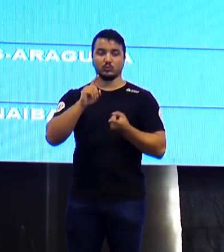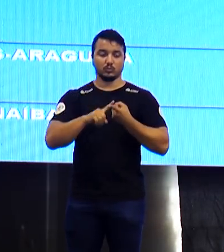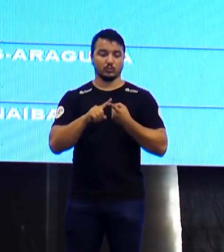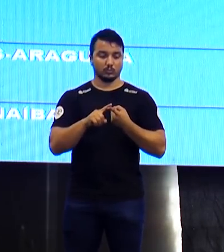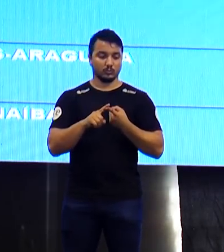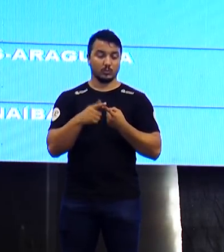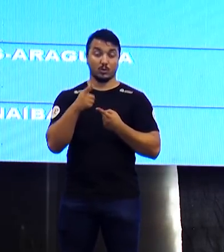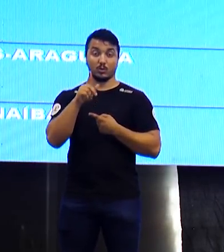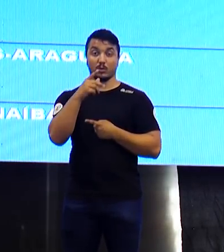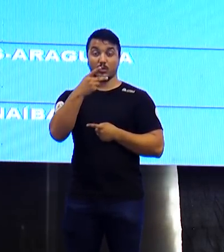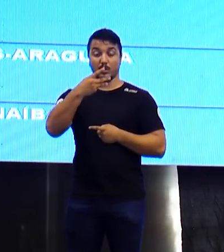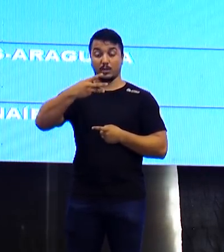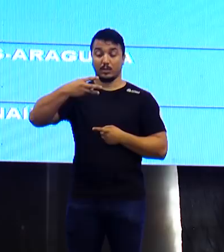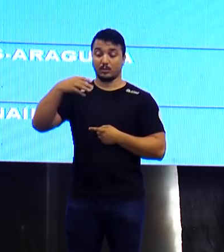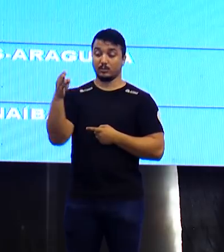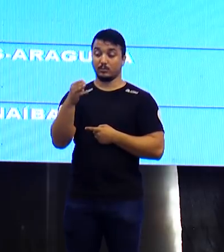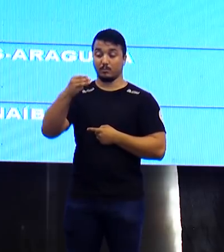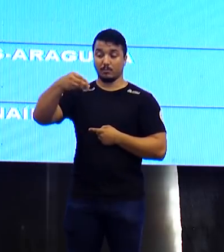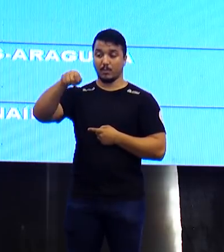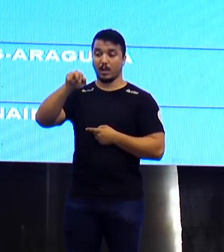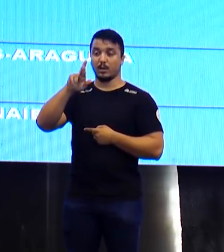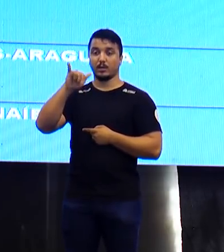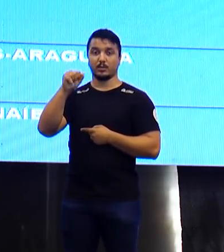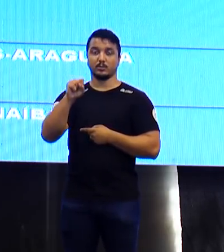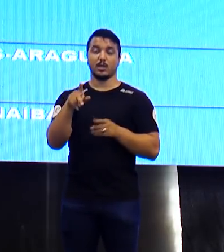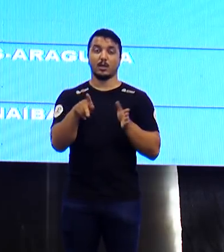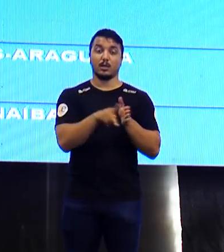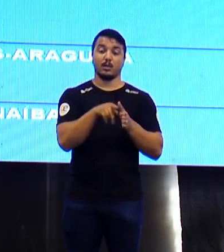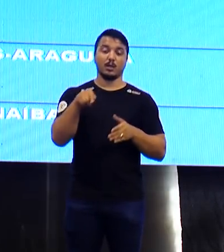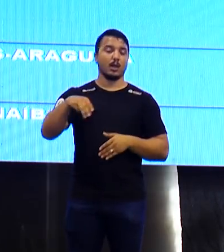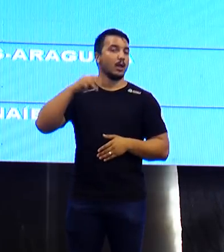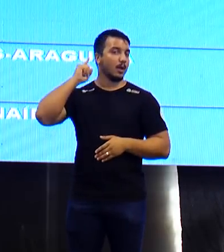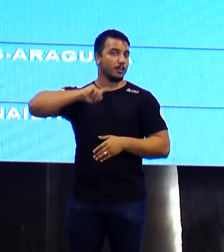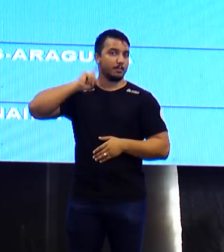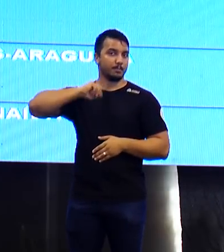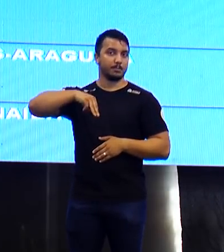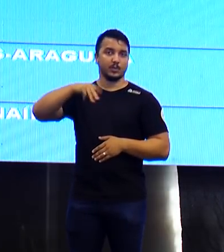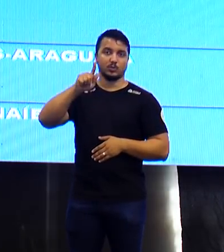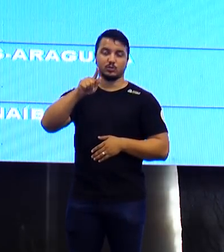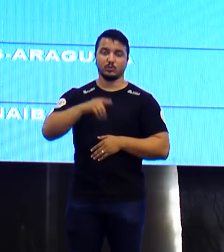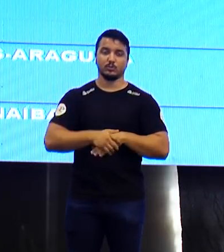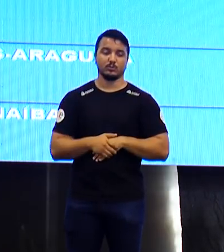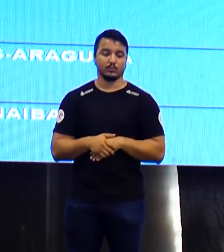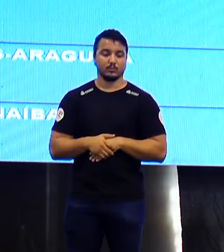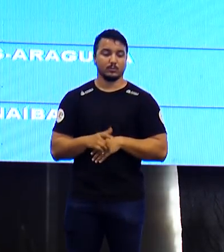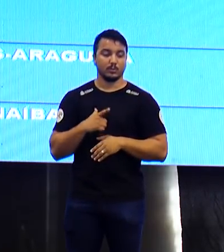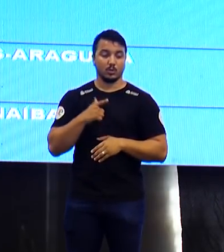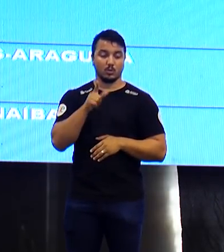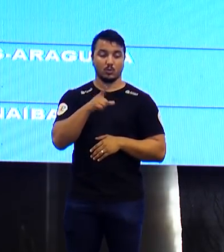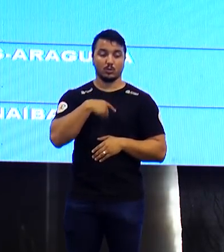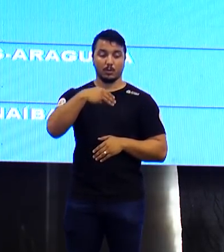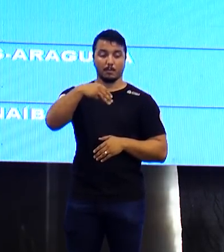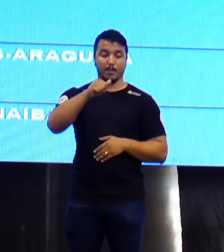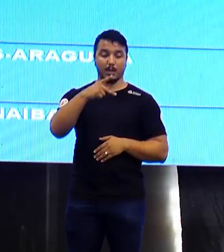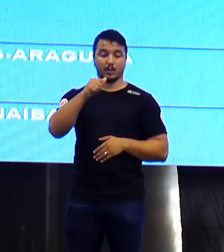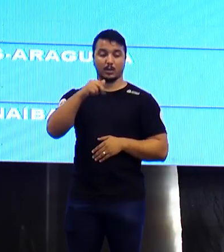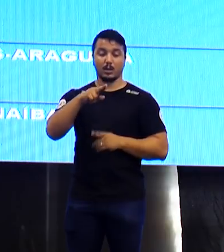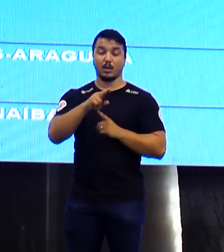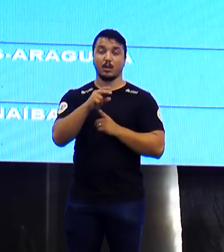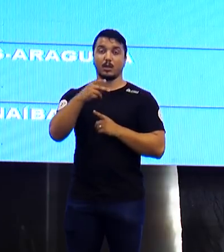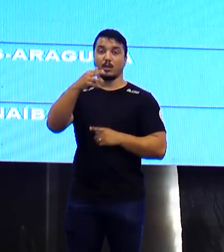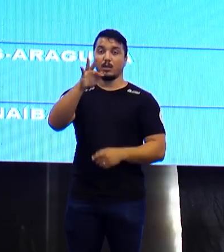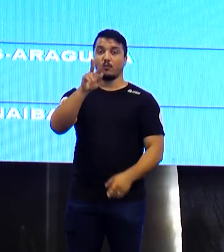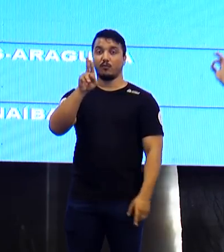Marias, Minas Gerais. Perfeito? Bom, ainda na bacia do Paraná, os senhores têm Furnas, Ilha